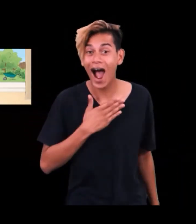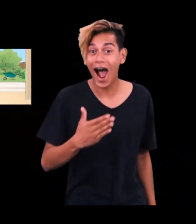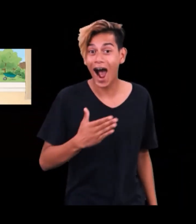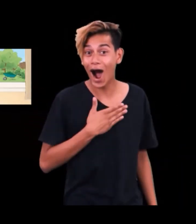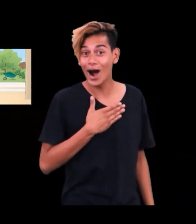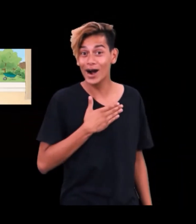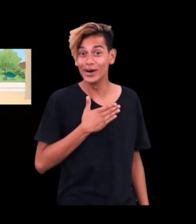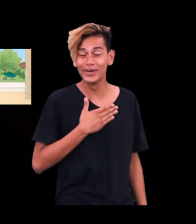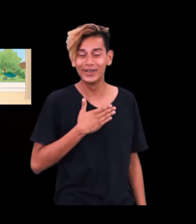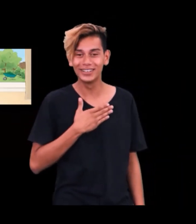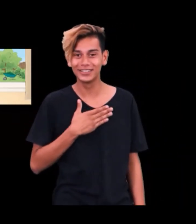aho.